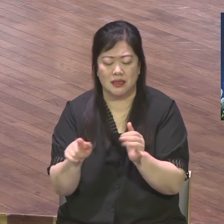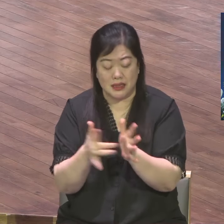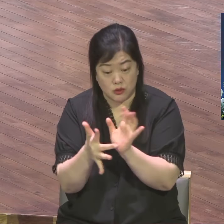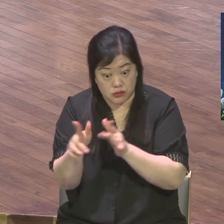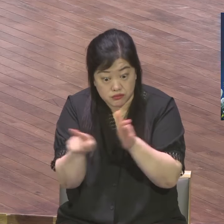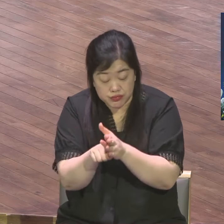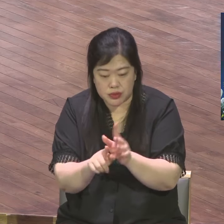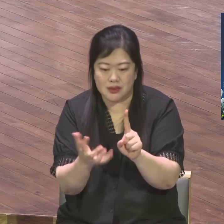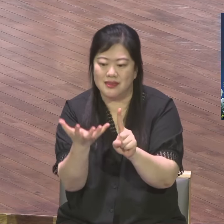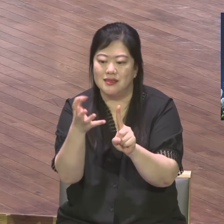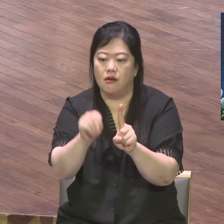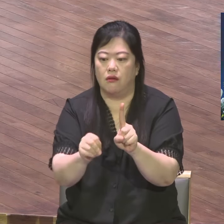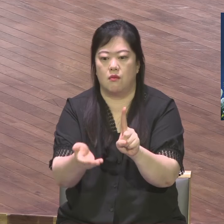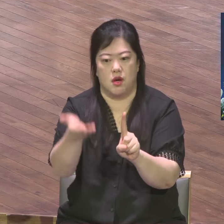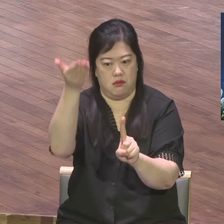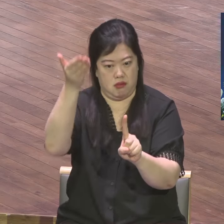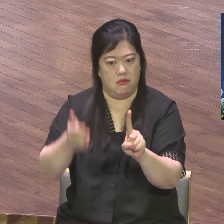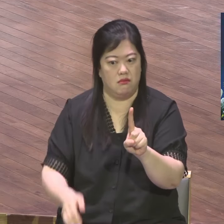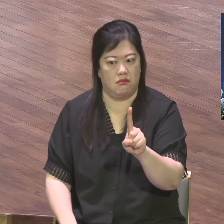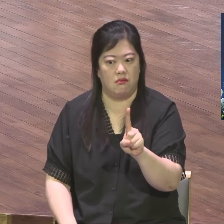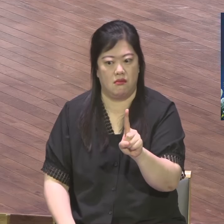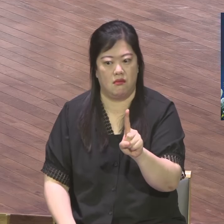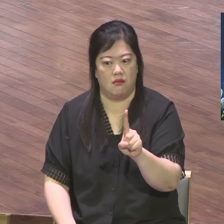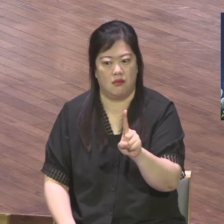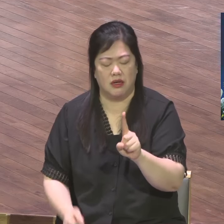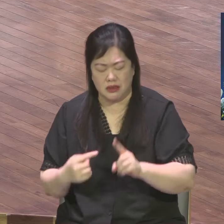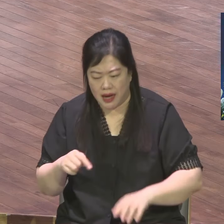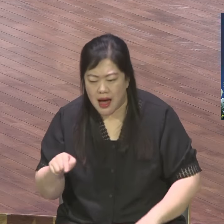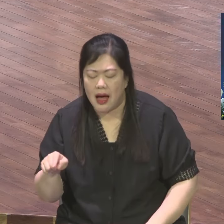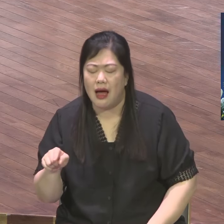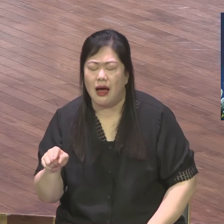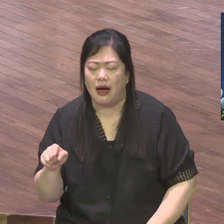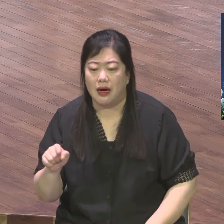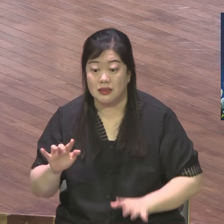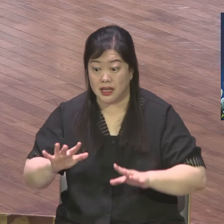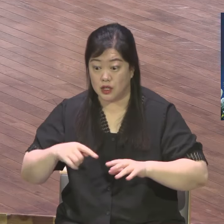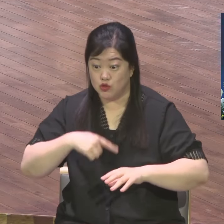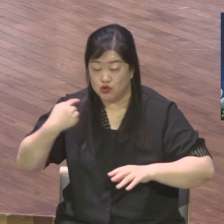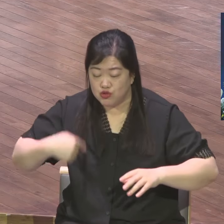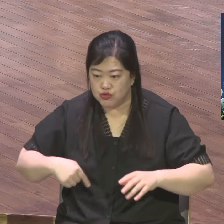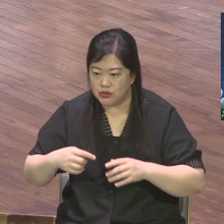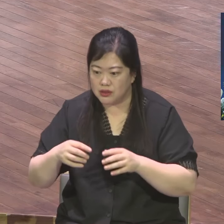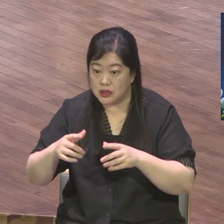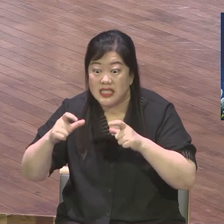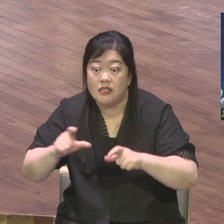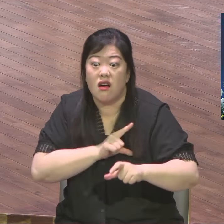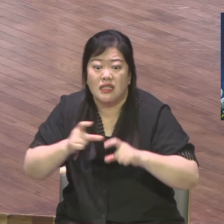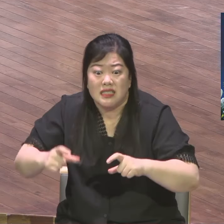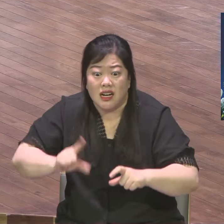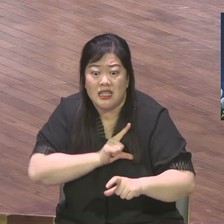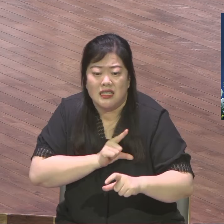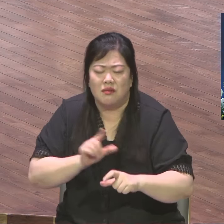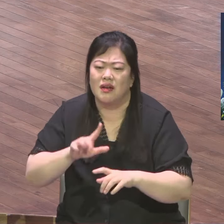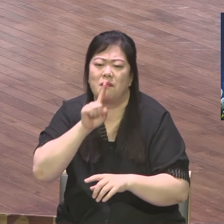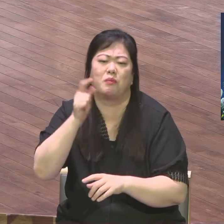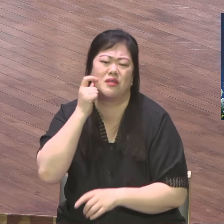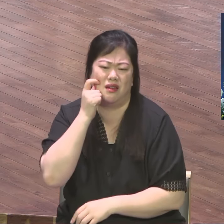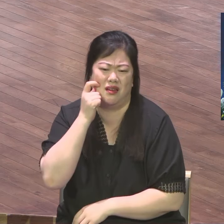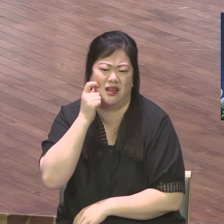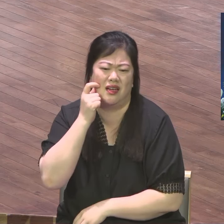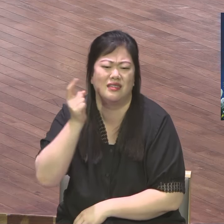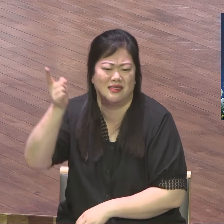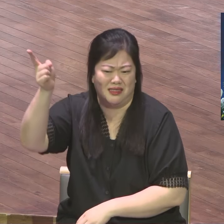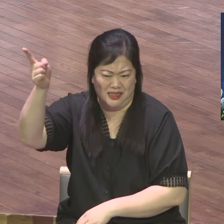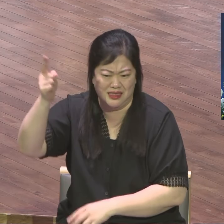지금 그 가까이 있는 쪽에서도 좀 말이 왔어요. 어디라고 말 안 하겠는데. 근데 그렇게 철저하게 참 저 사람들이 지금 이